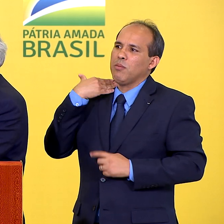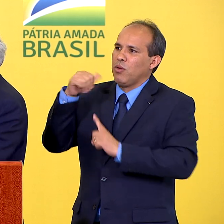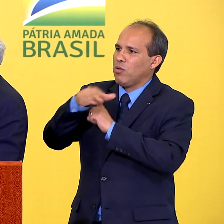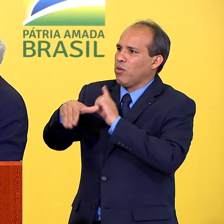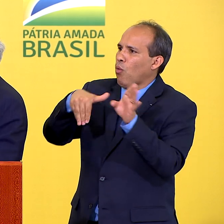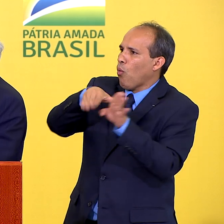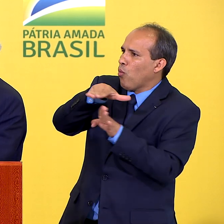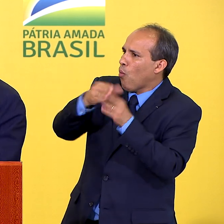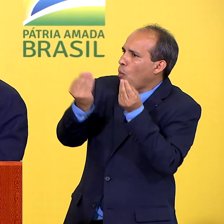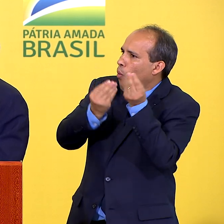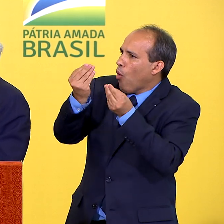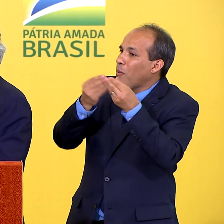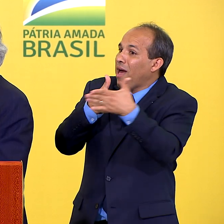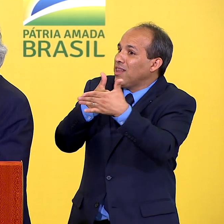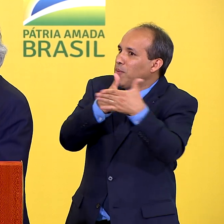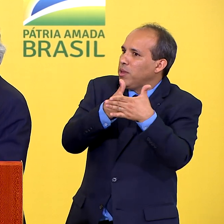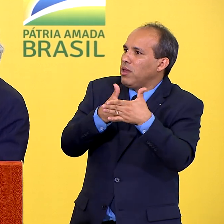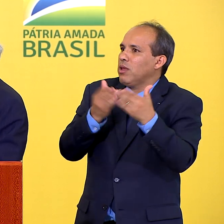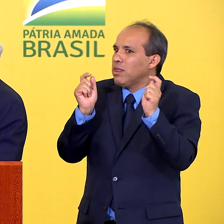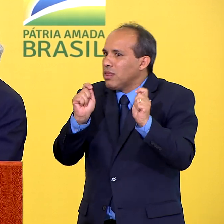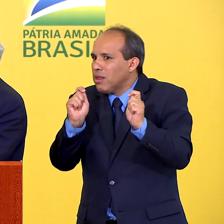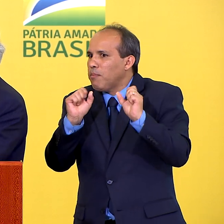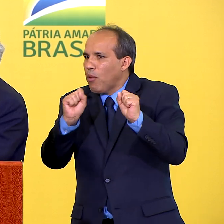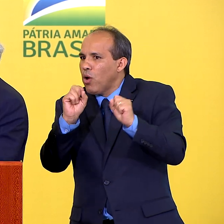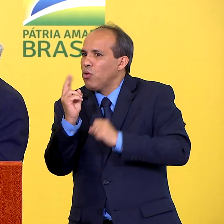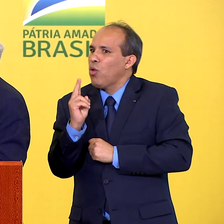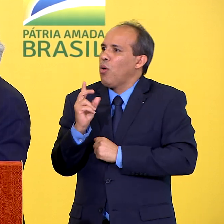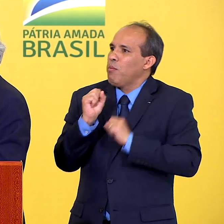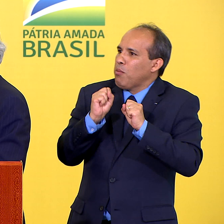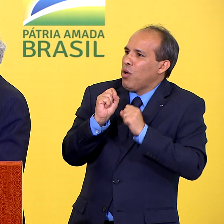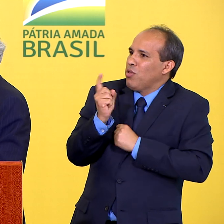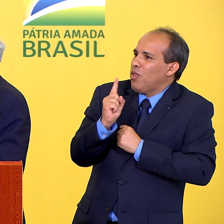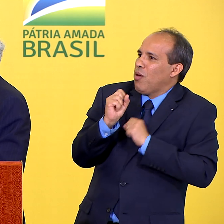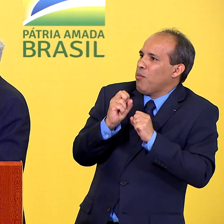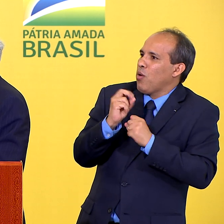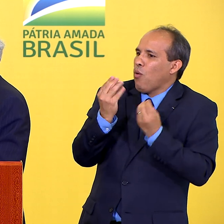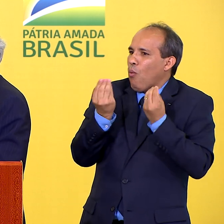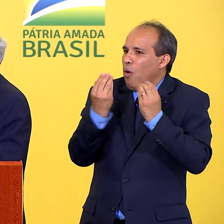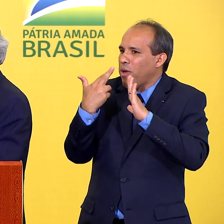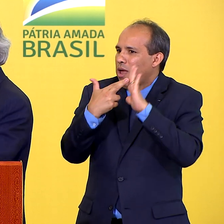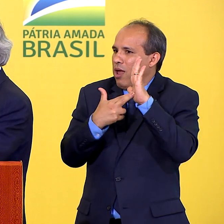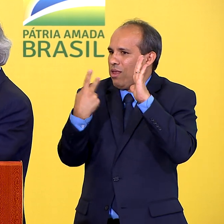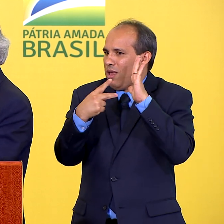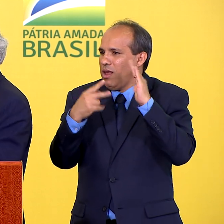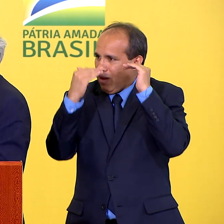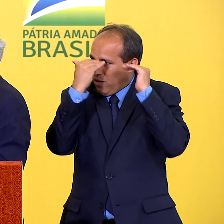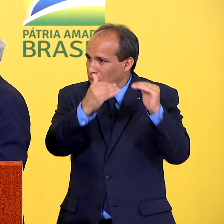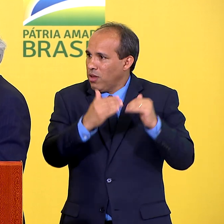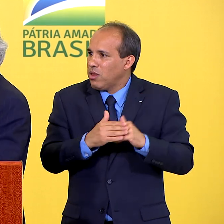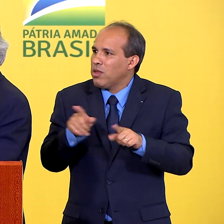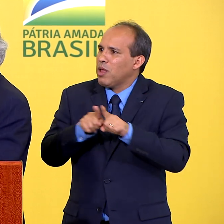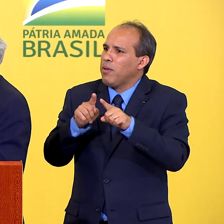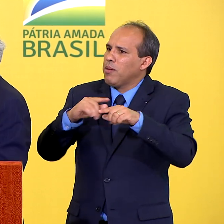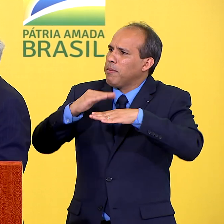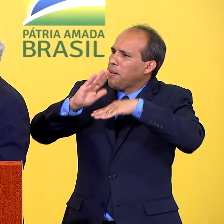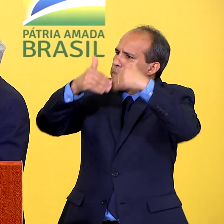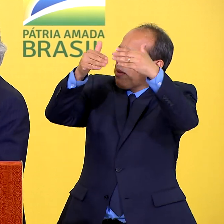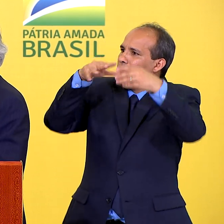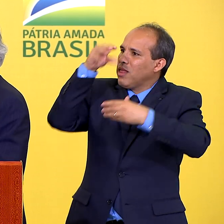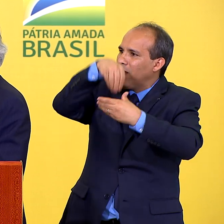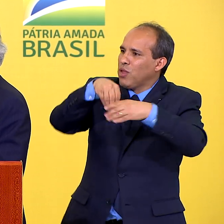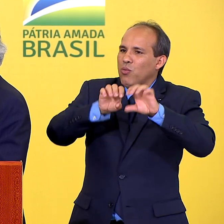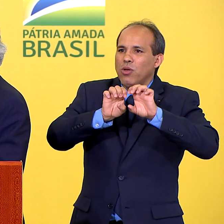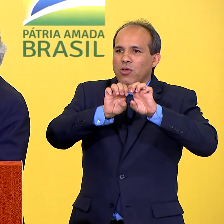os limites de até onde a gente pode ir em toda essa regulamentação creditícia, modernizando toda a nossa